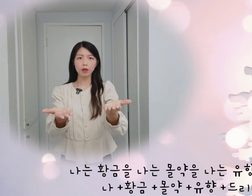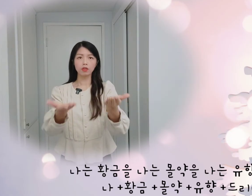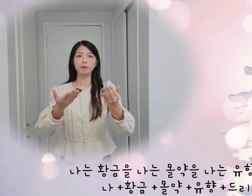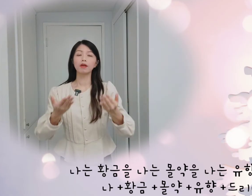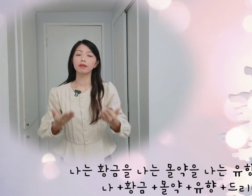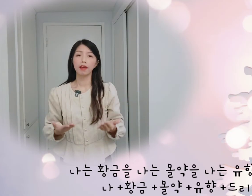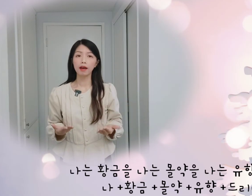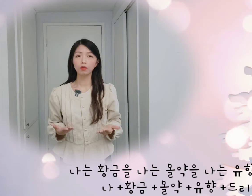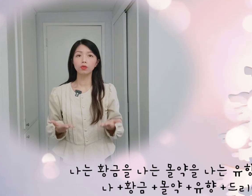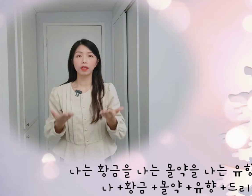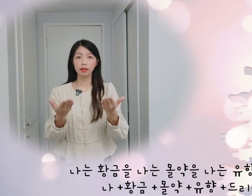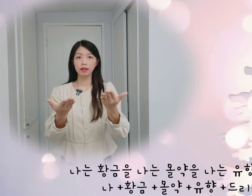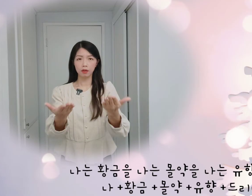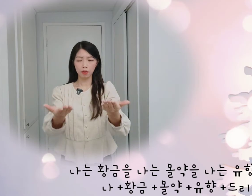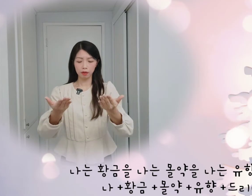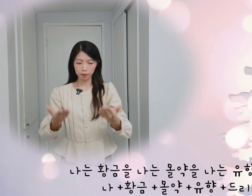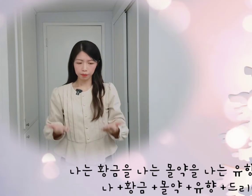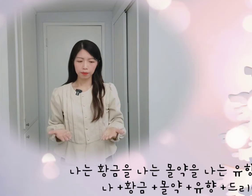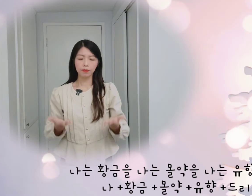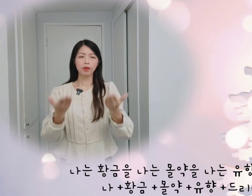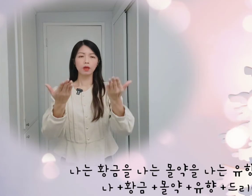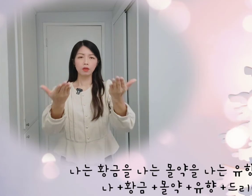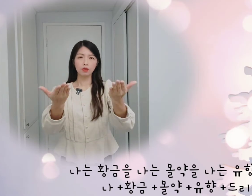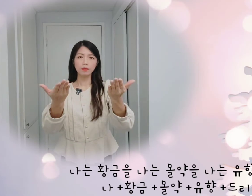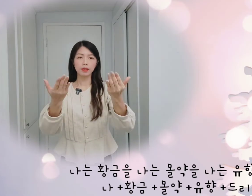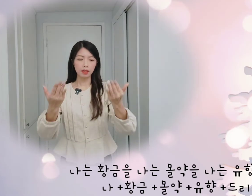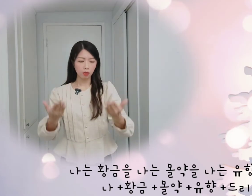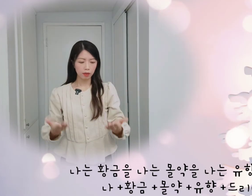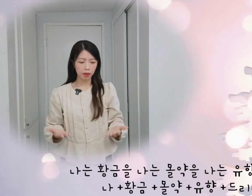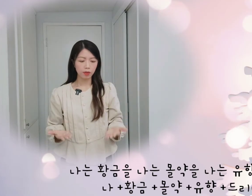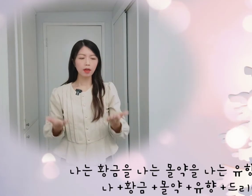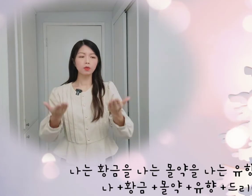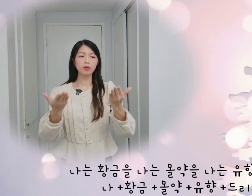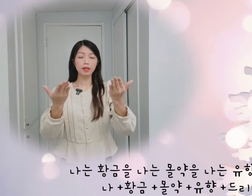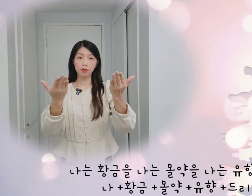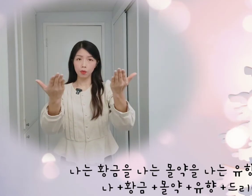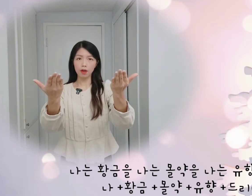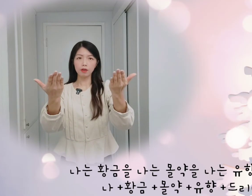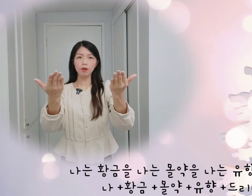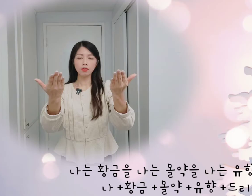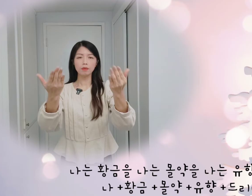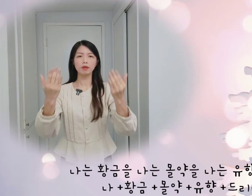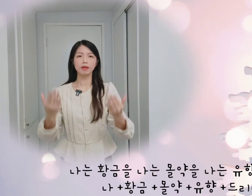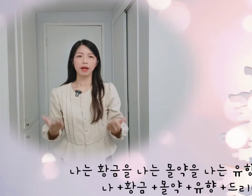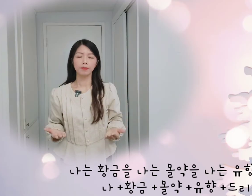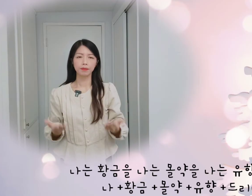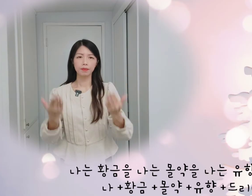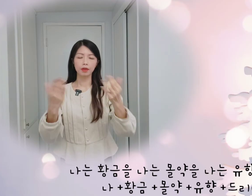손을 내밀어 주시면 내가 누군가한테 드리는 거예요. 주님께 드리는 거기 때문에 손을 살짝 위로 올려서